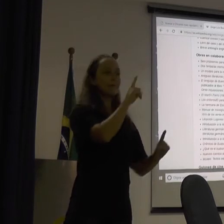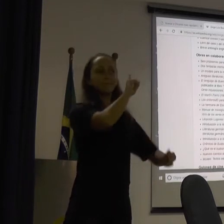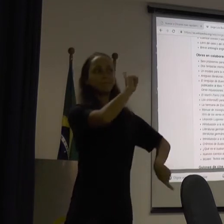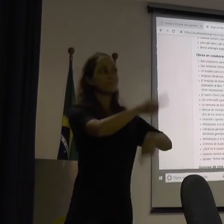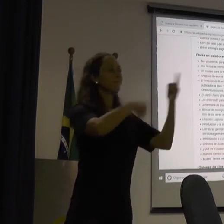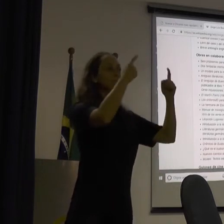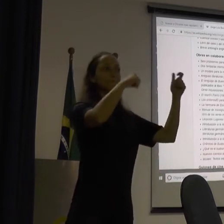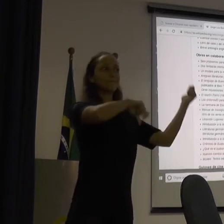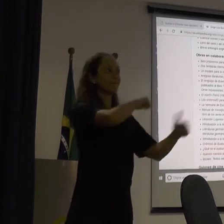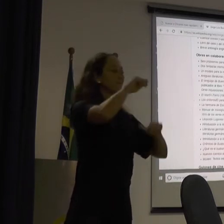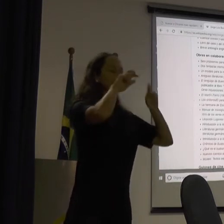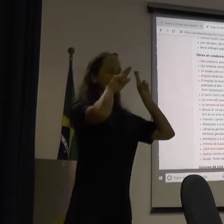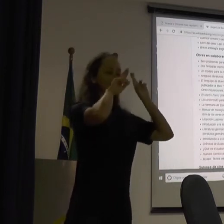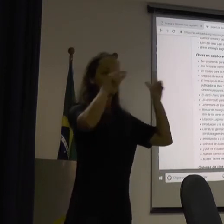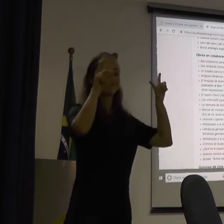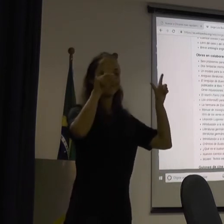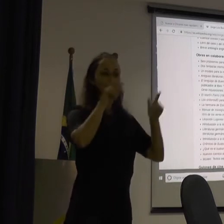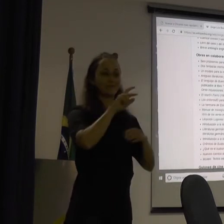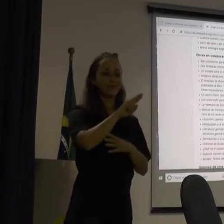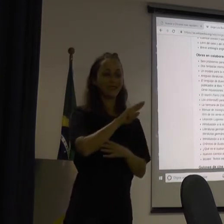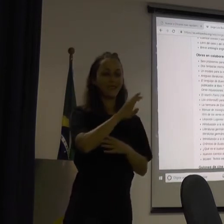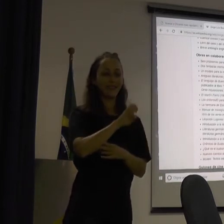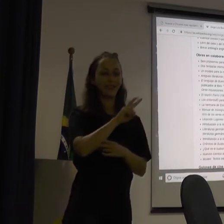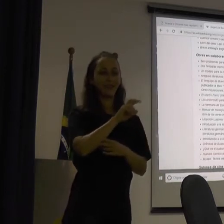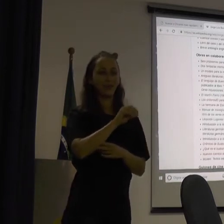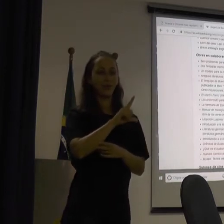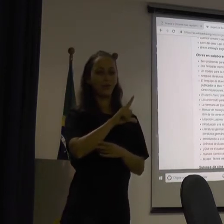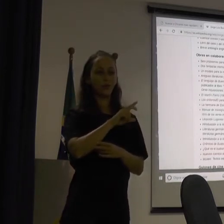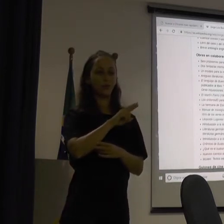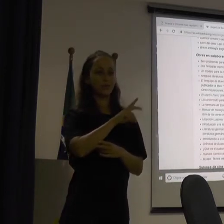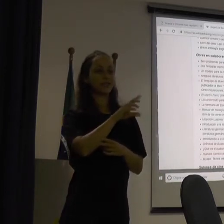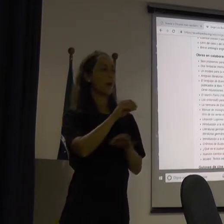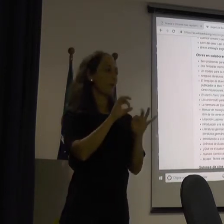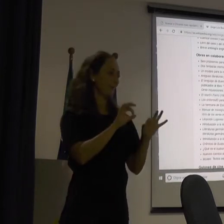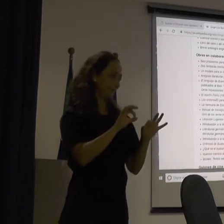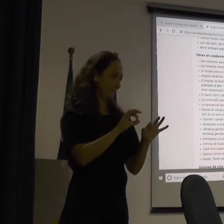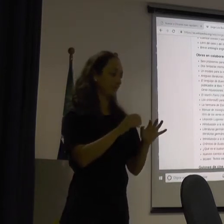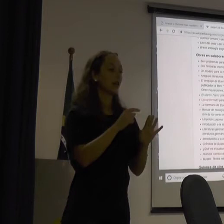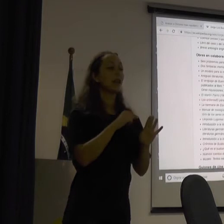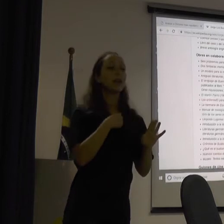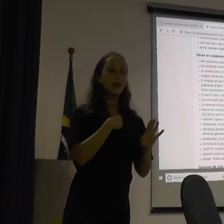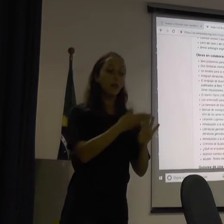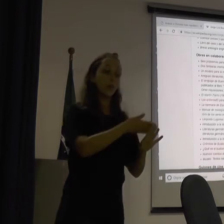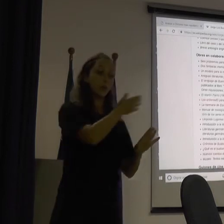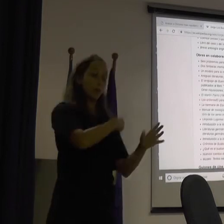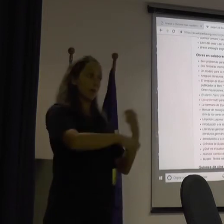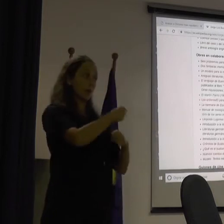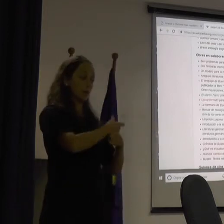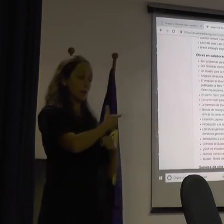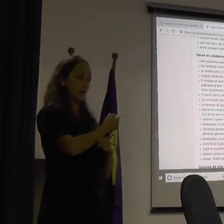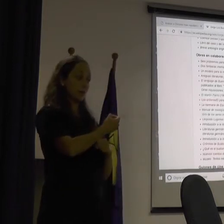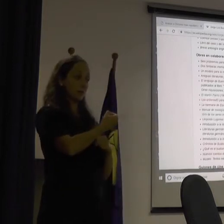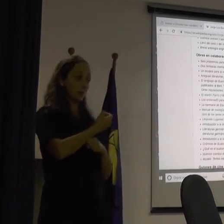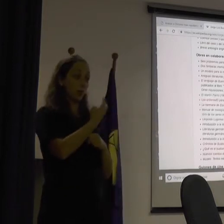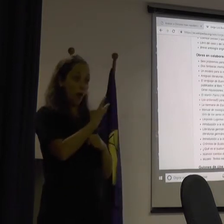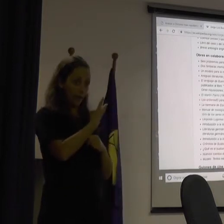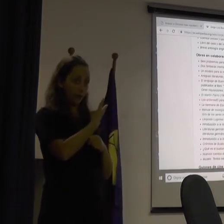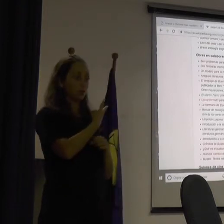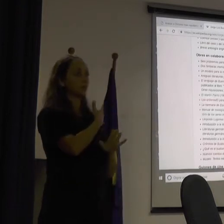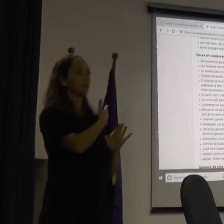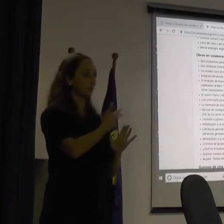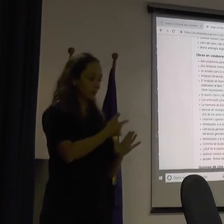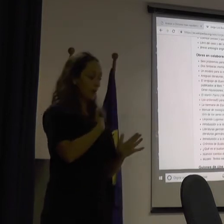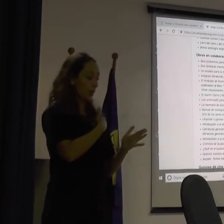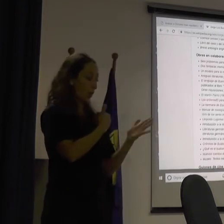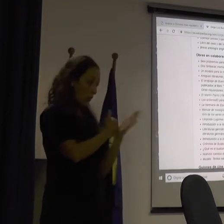assim, sistematicamente na pós-graduação oficialmente desde 2004. De fato, desde que a gente fez os cadernos, no núcleo